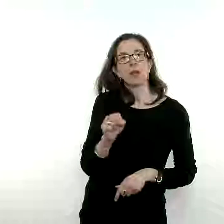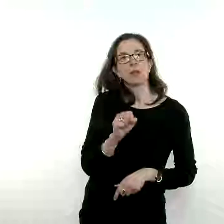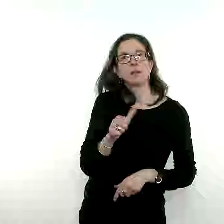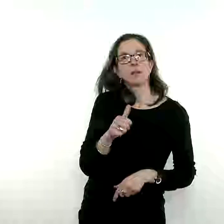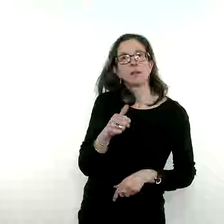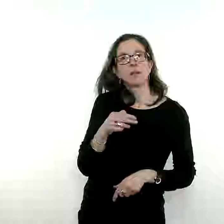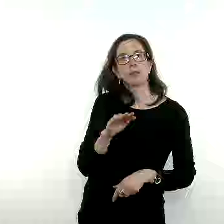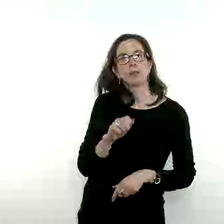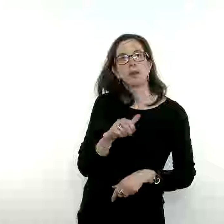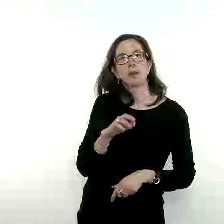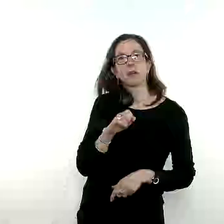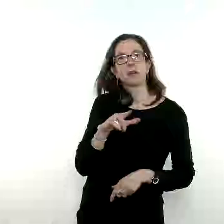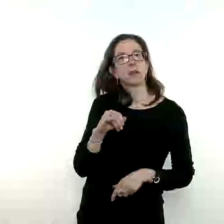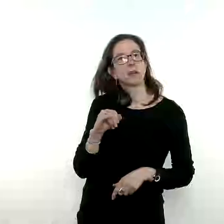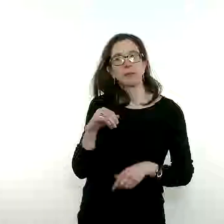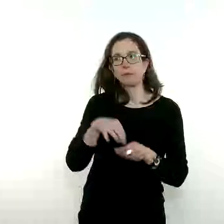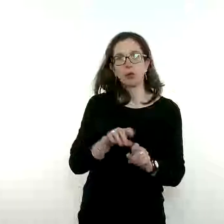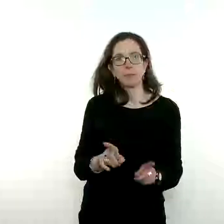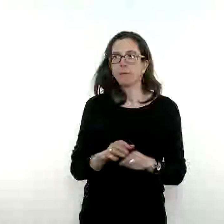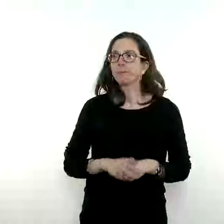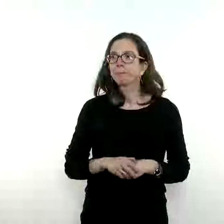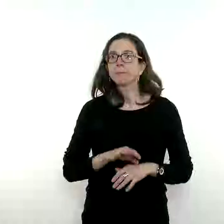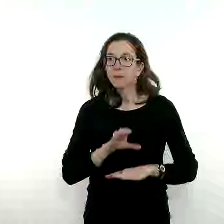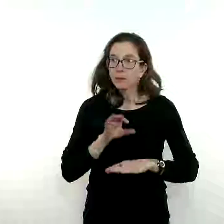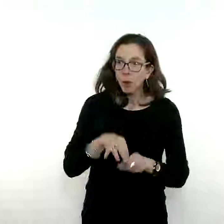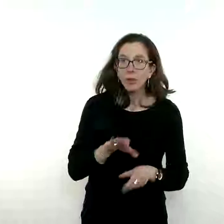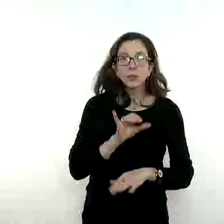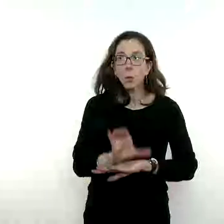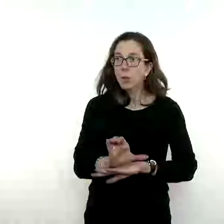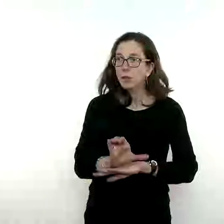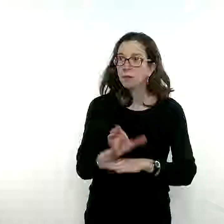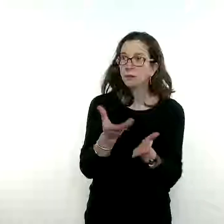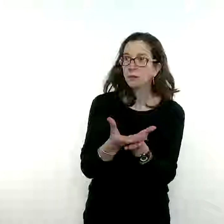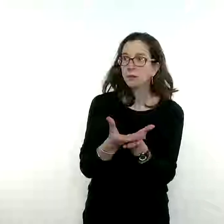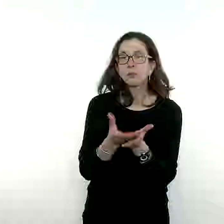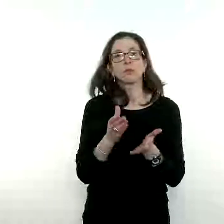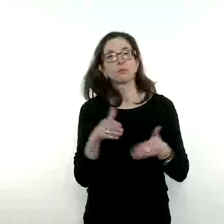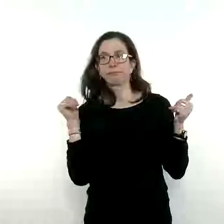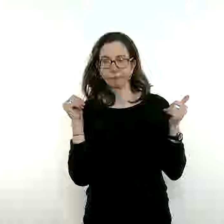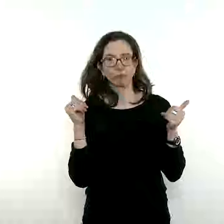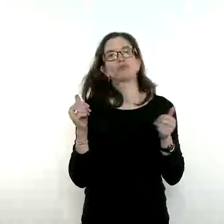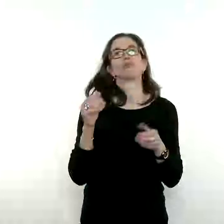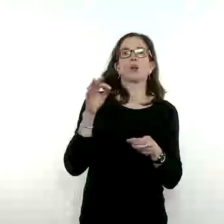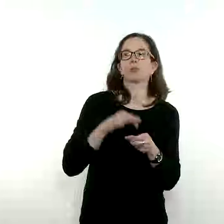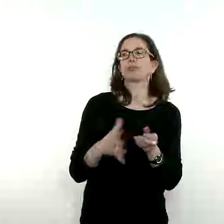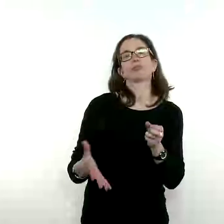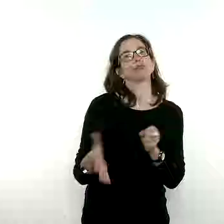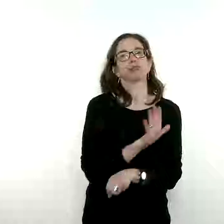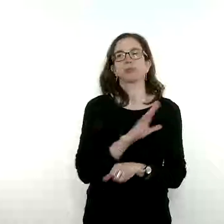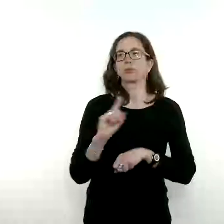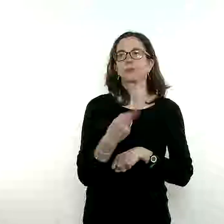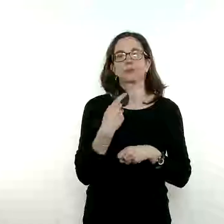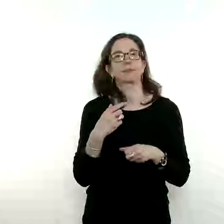d'intervention? Je mets aux voix. Qui est contre? Qui s'abstient? Adopté à l'unanimité. Affaire